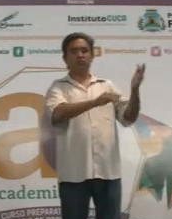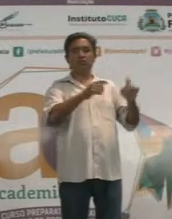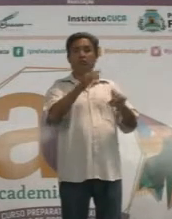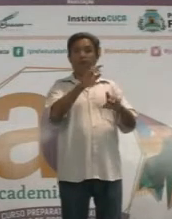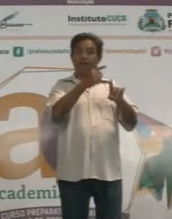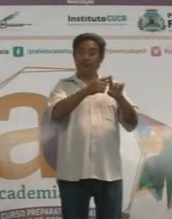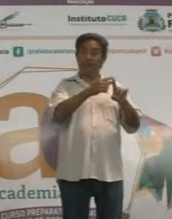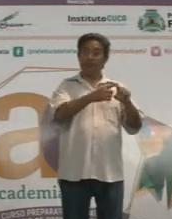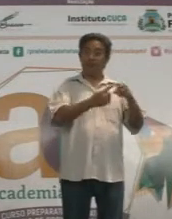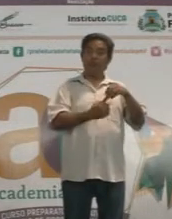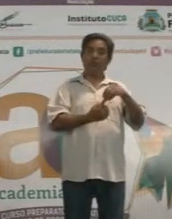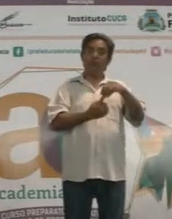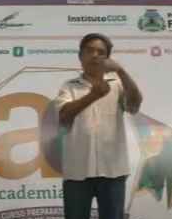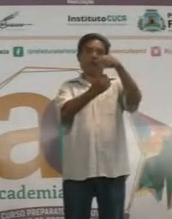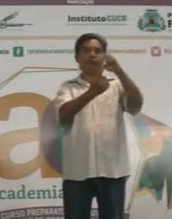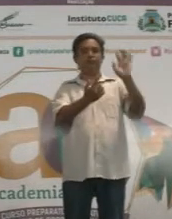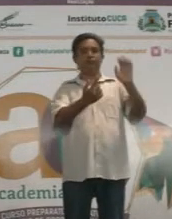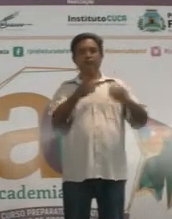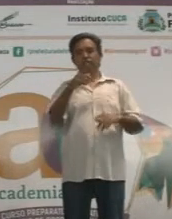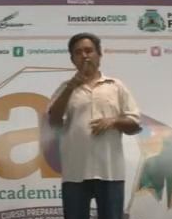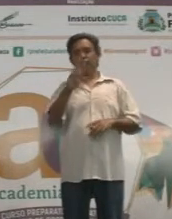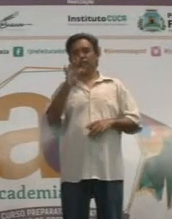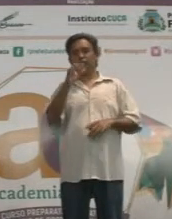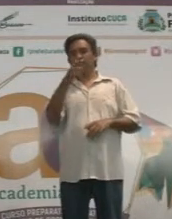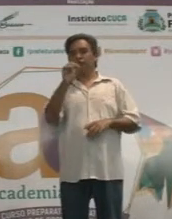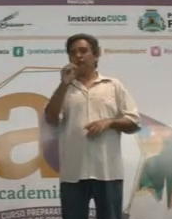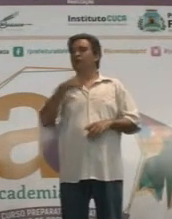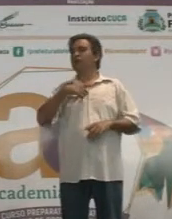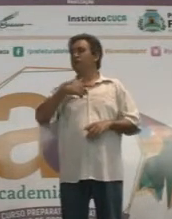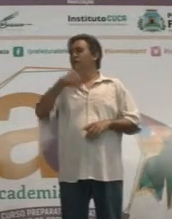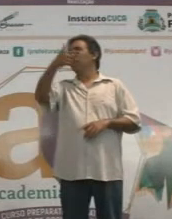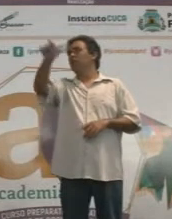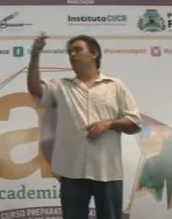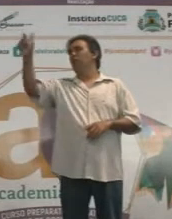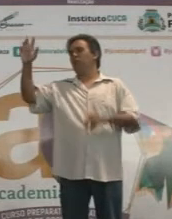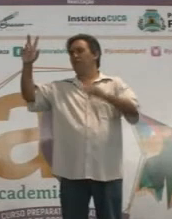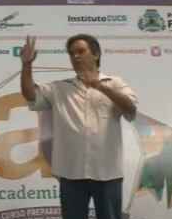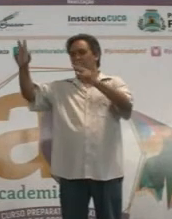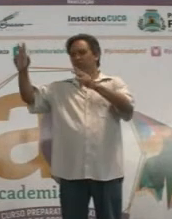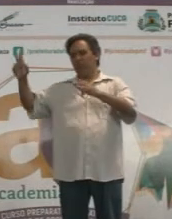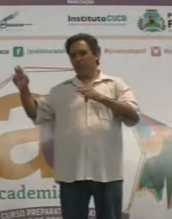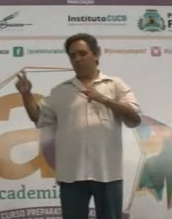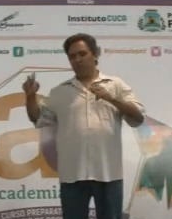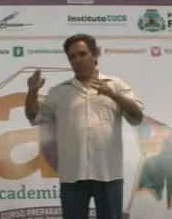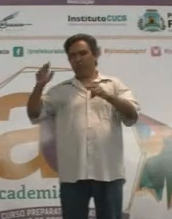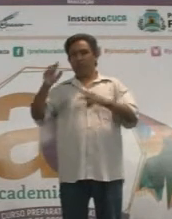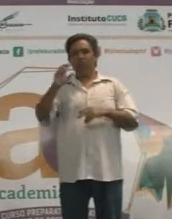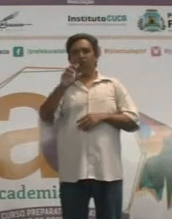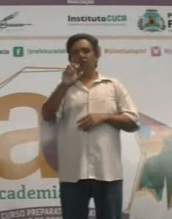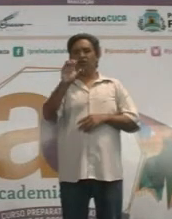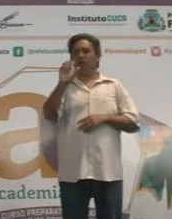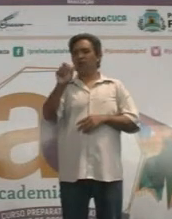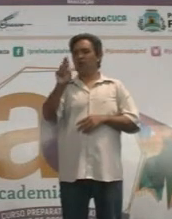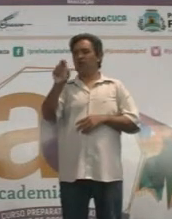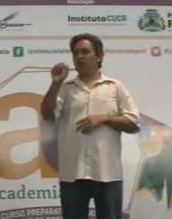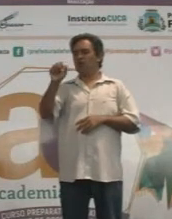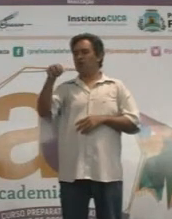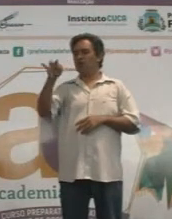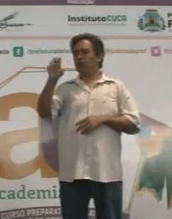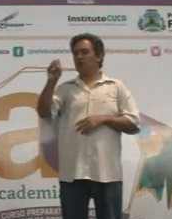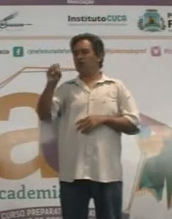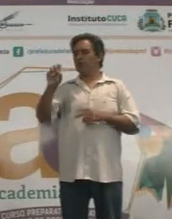o único na ordem também. Então, tem vários ali perto dele, como o Caronte, como o Sede, né? Então, tem inúmeros